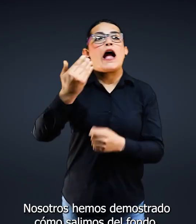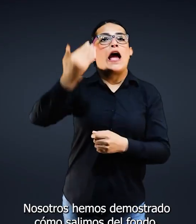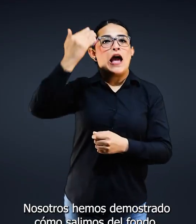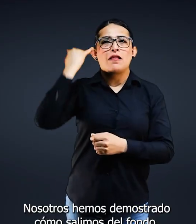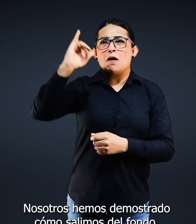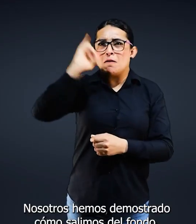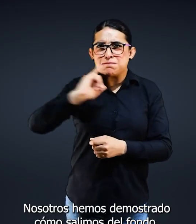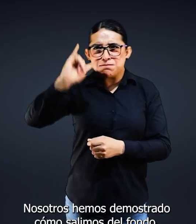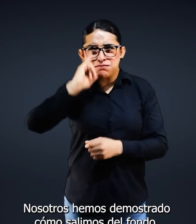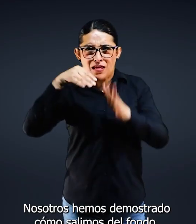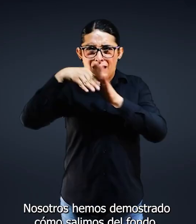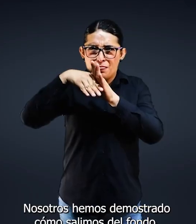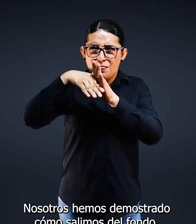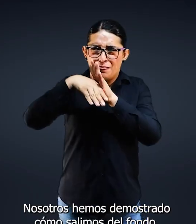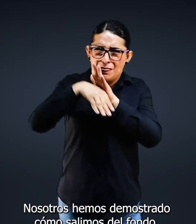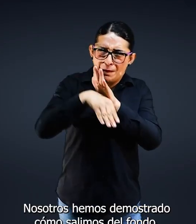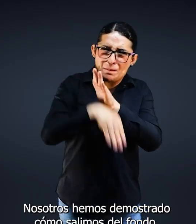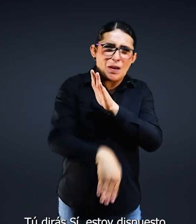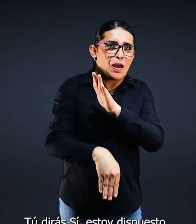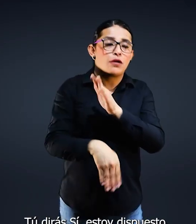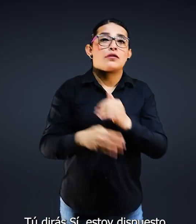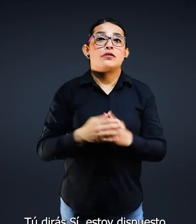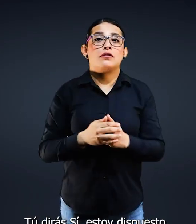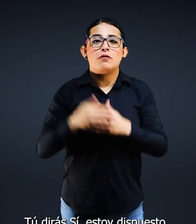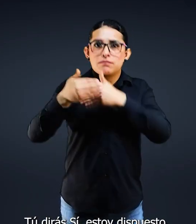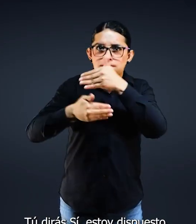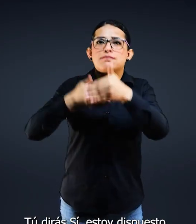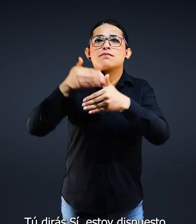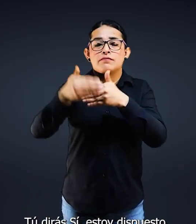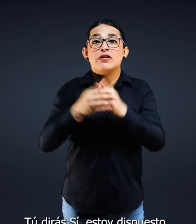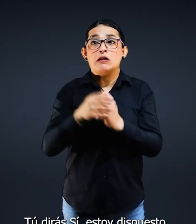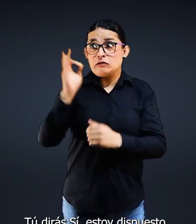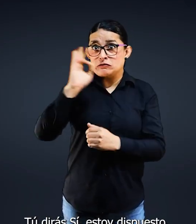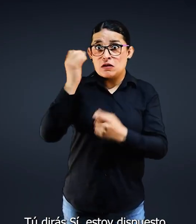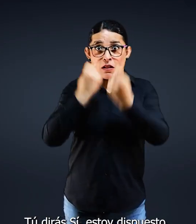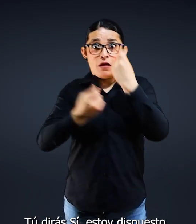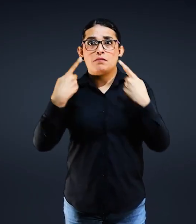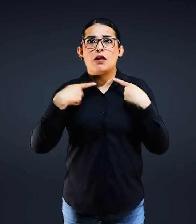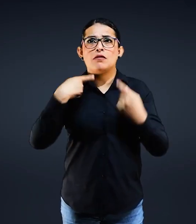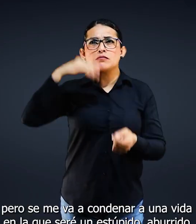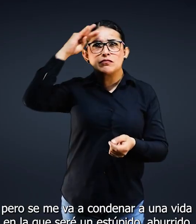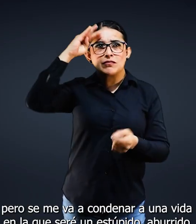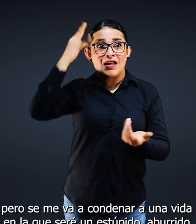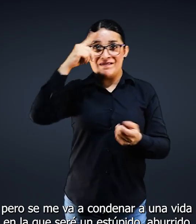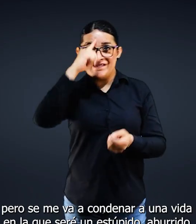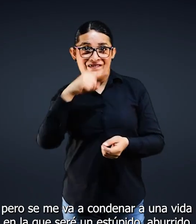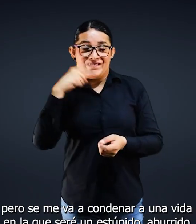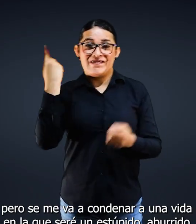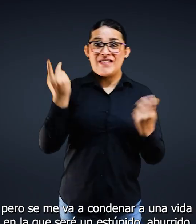Nosotros hemos demostrado cómo salimos del fondo. Tú dirás: sí, estoy dispuesto. Pero, ¿se me va a